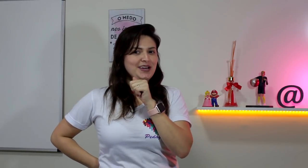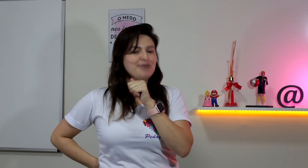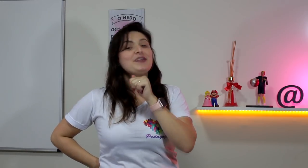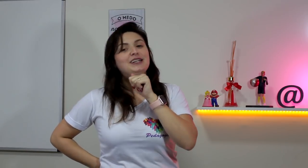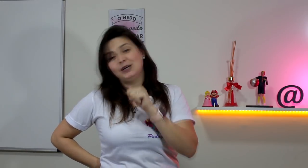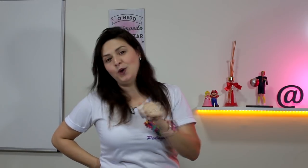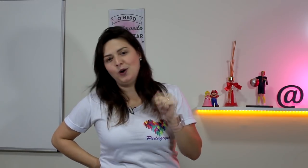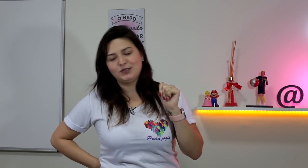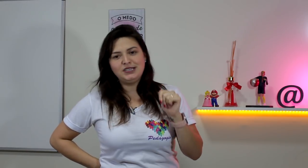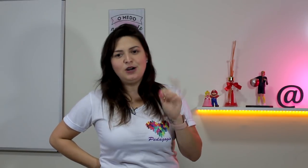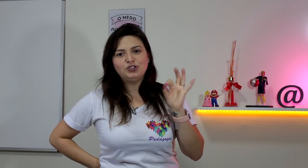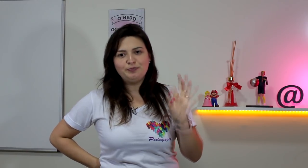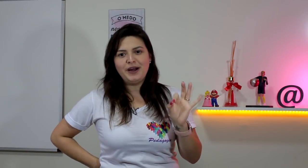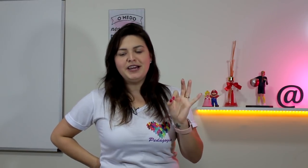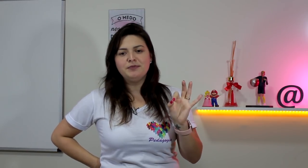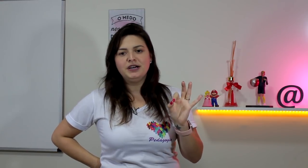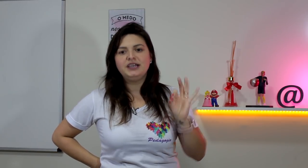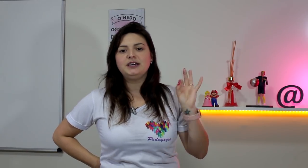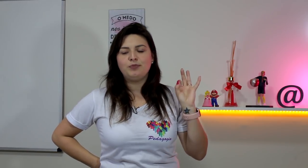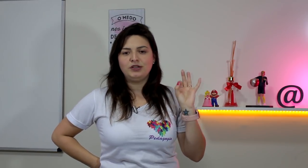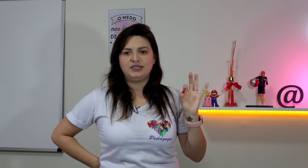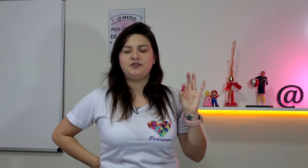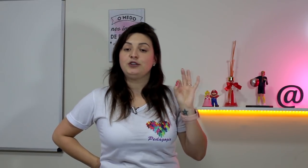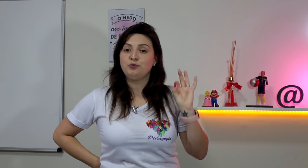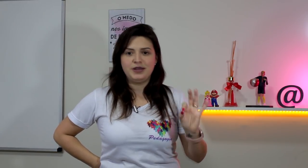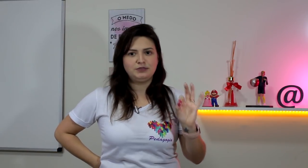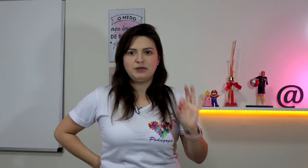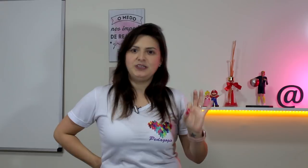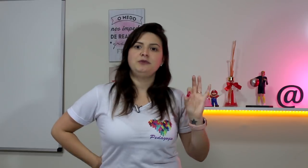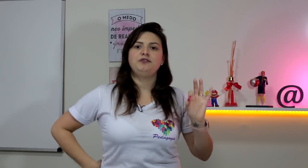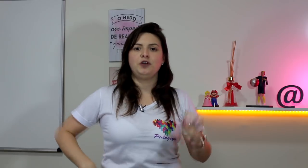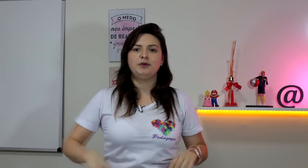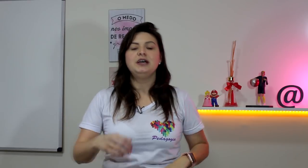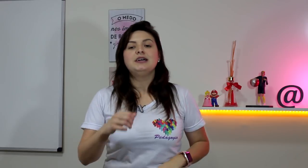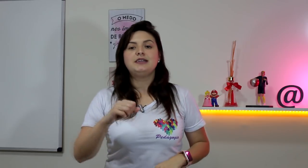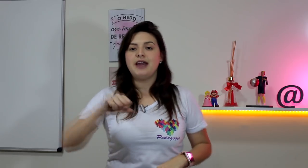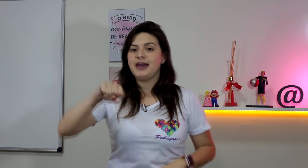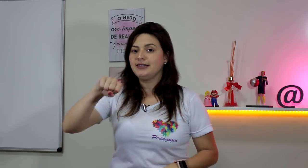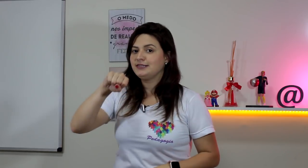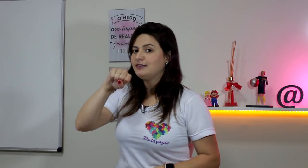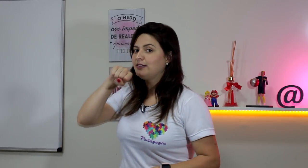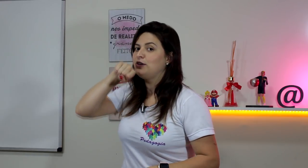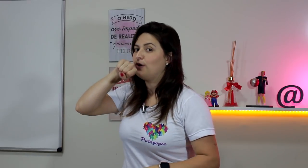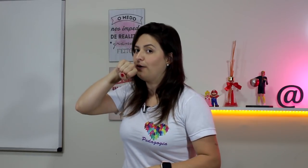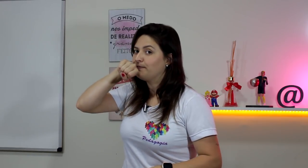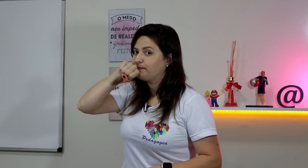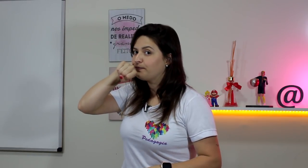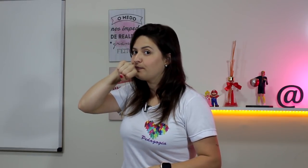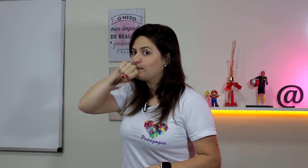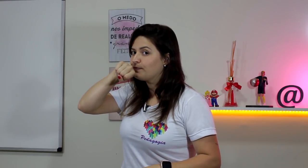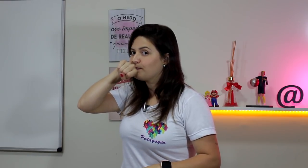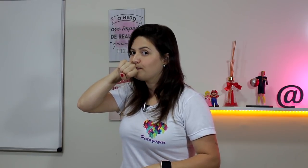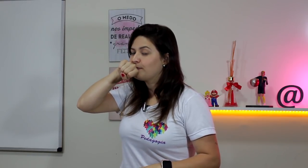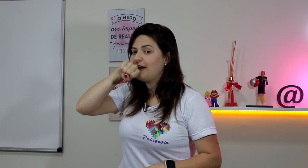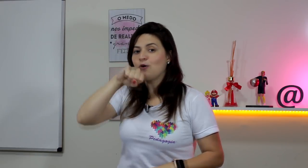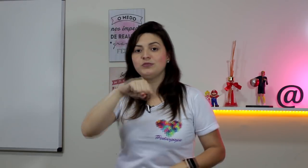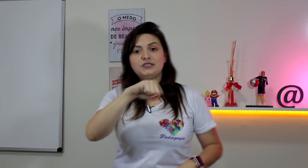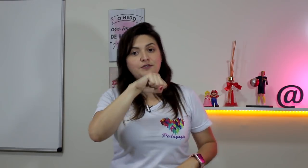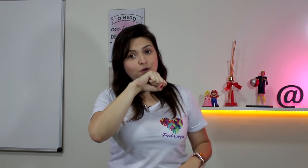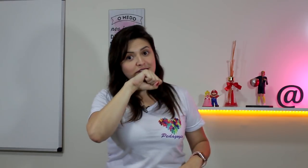aí? Então, ó, o sinal de pai e mãe pode ser feito da mesma forma, que é esse daqui, ó. Que é como se fosse